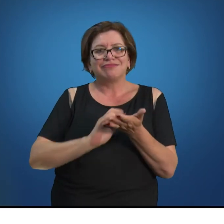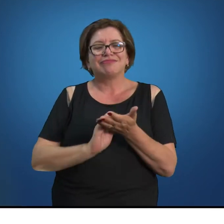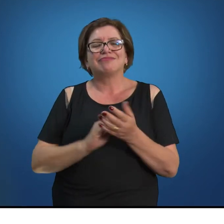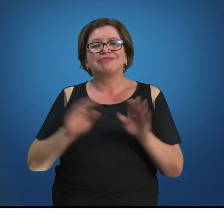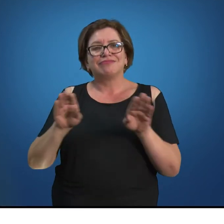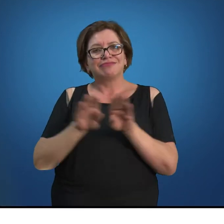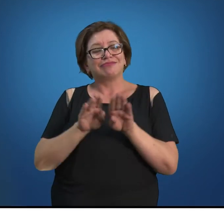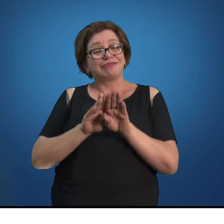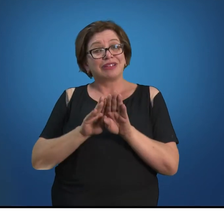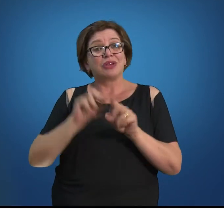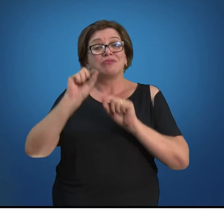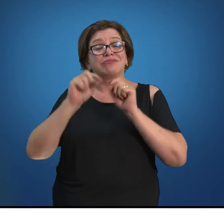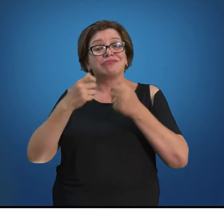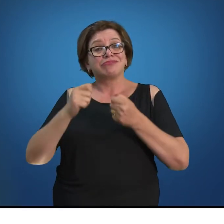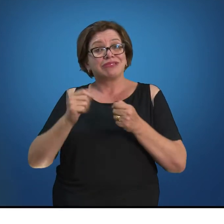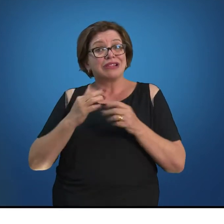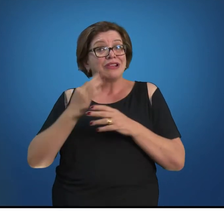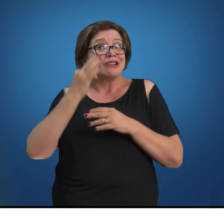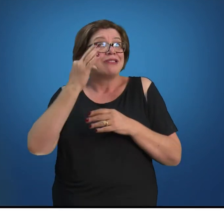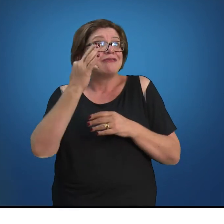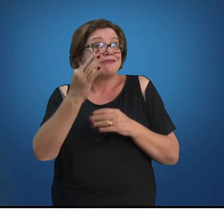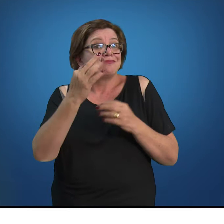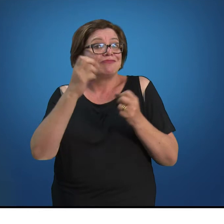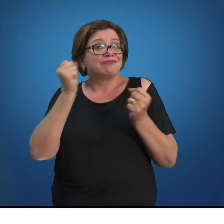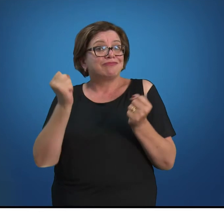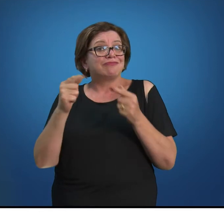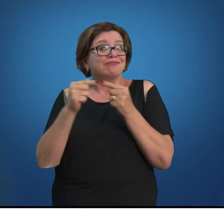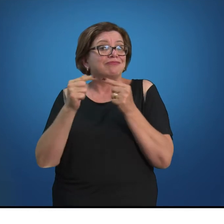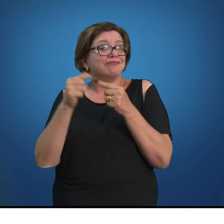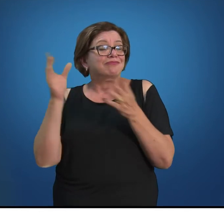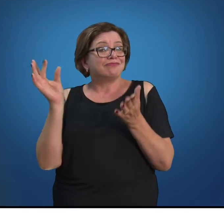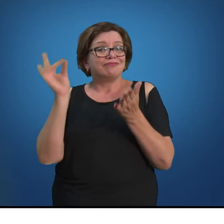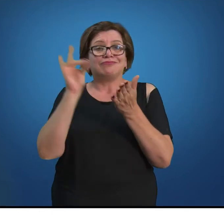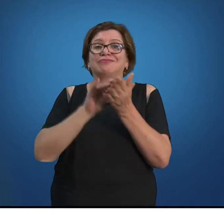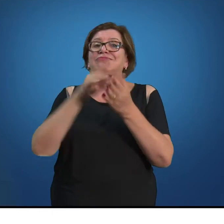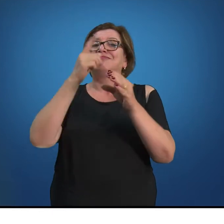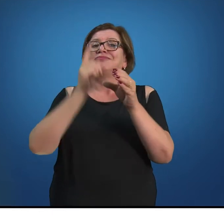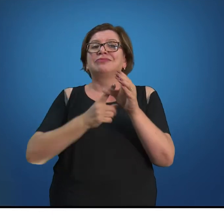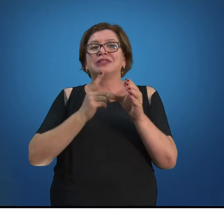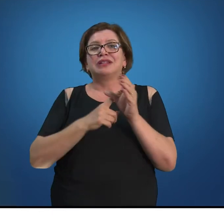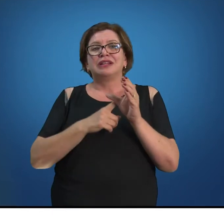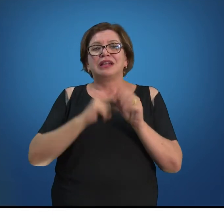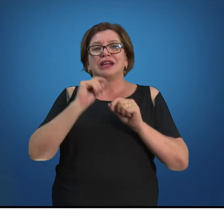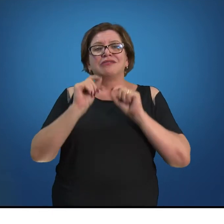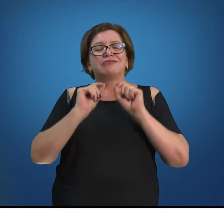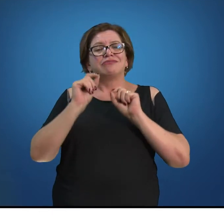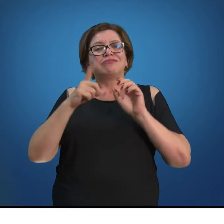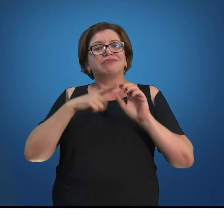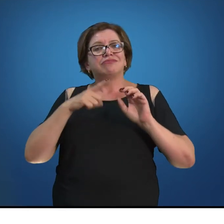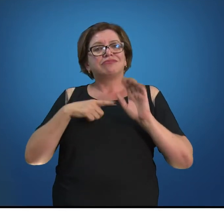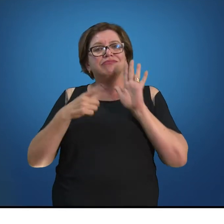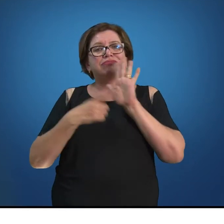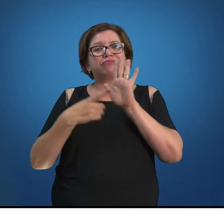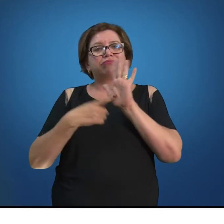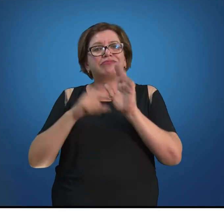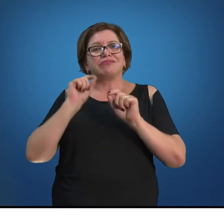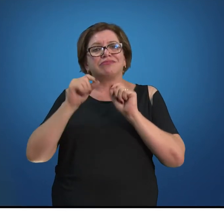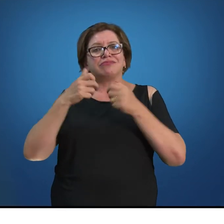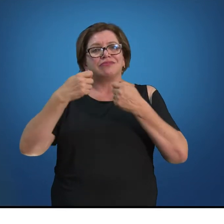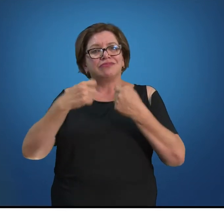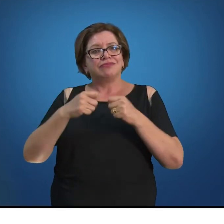que possam surgir de acordo com a realidade municipal, aquilo que é apresentado como uma